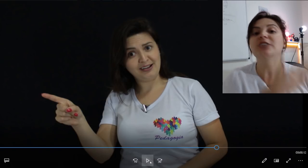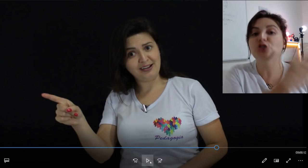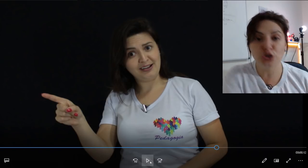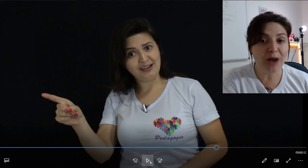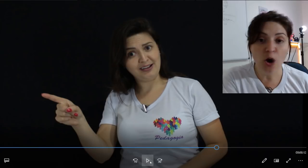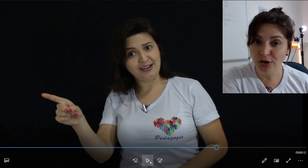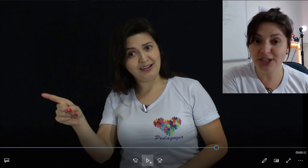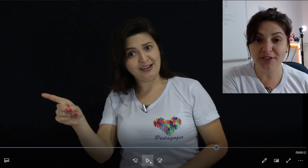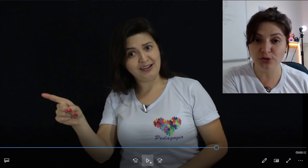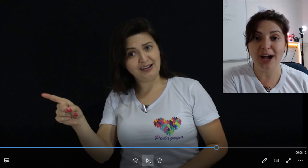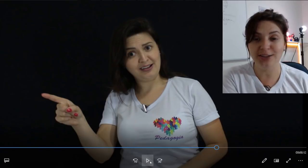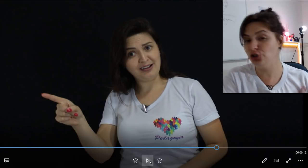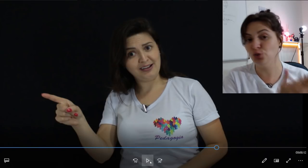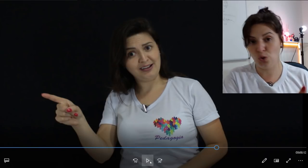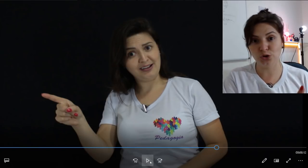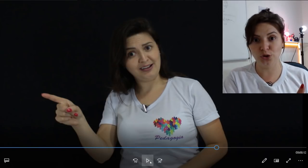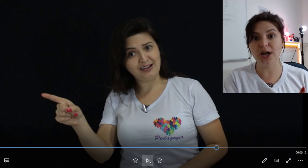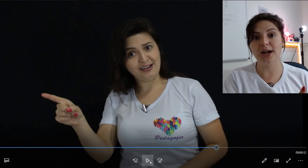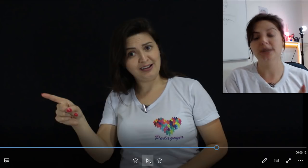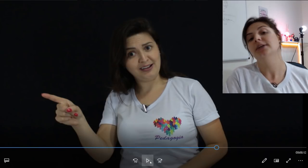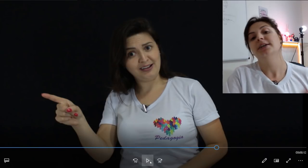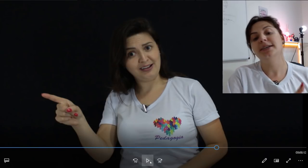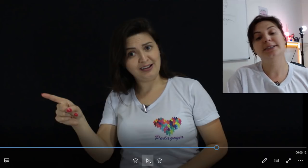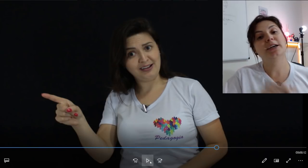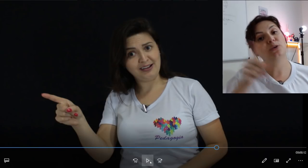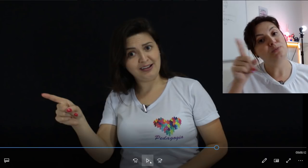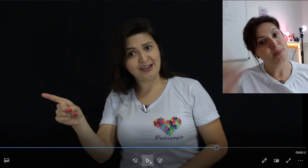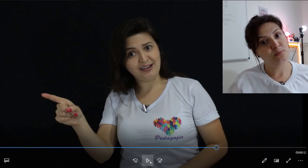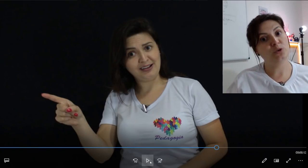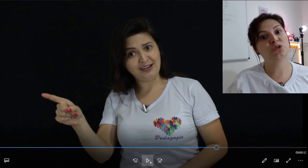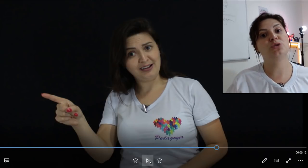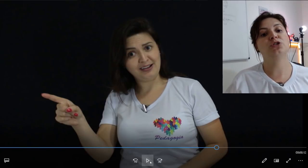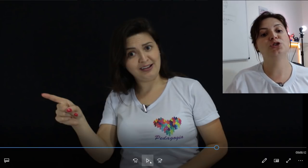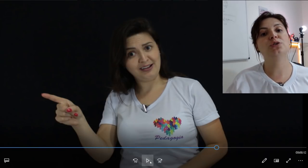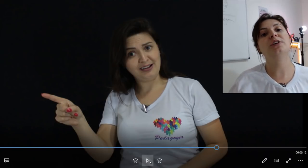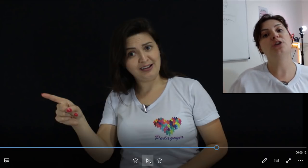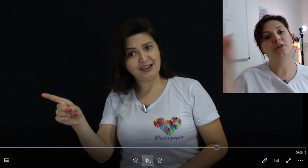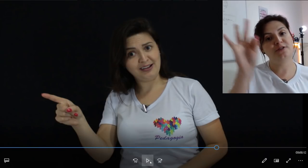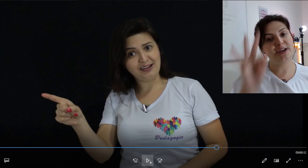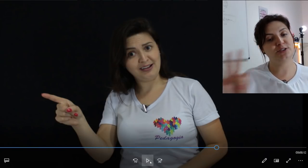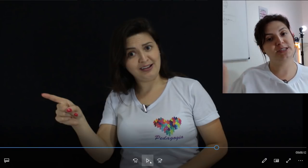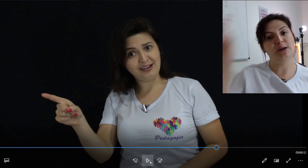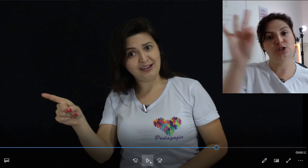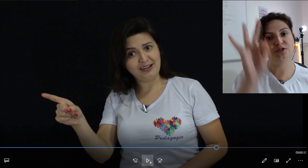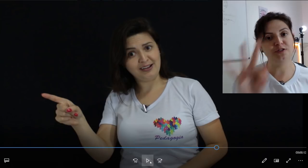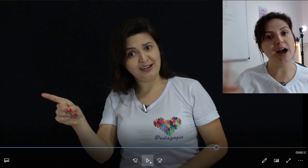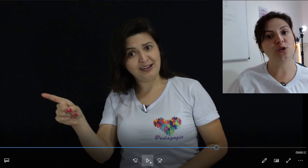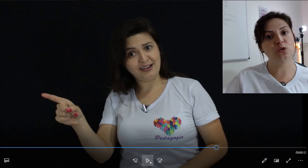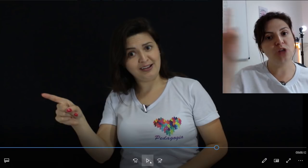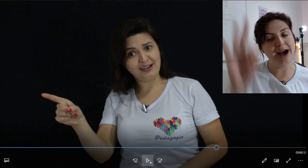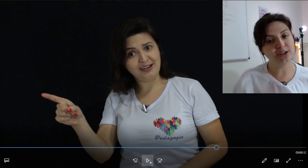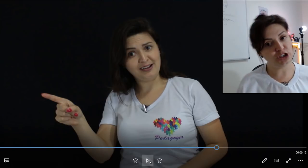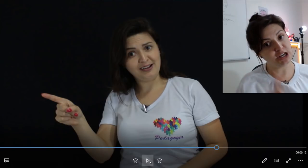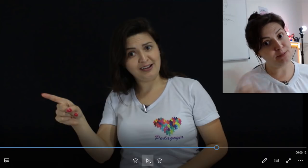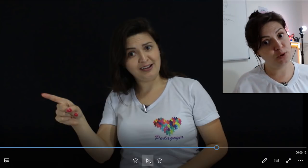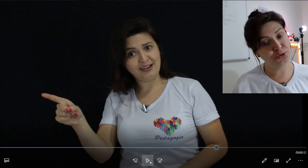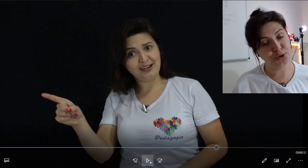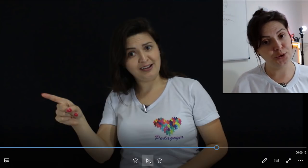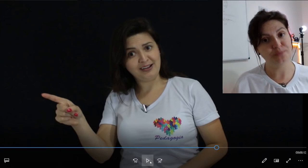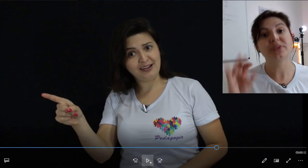de uma outra faculdade, de um outro lugar. Então, mostrou de novo ali, ó. Fez o sinal de faculdade e apontou. O